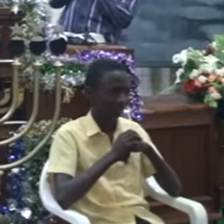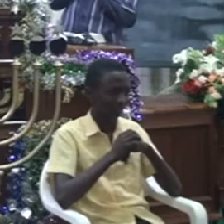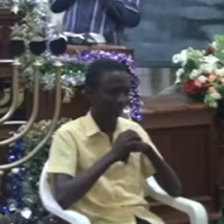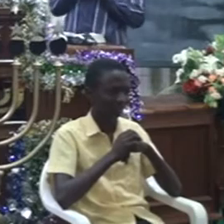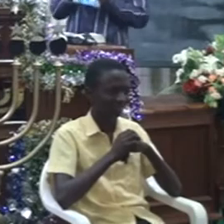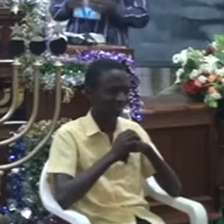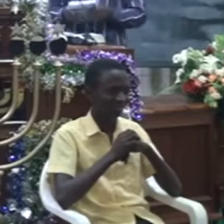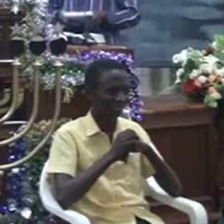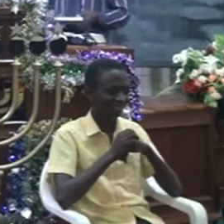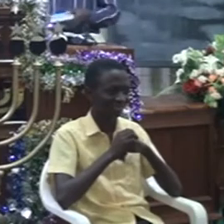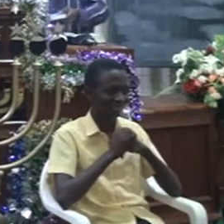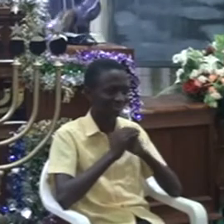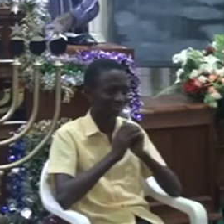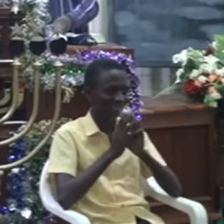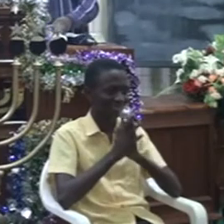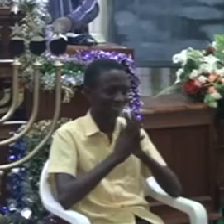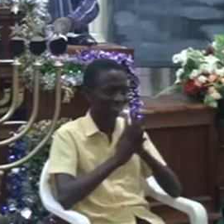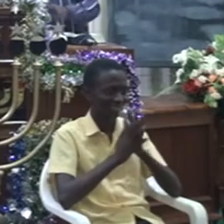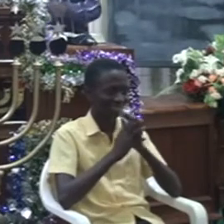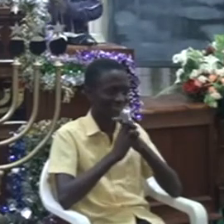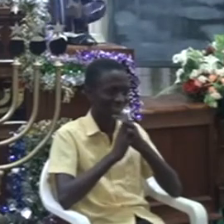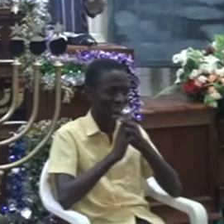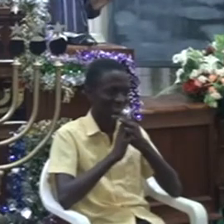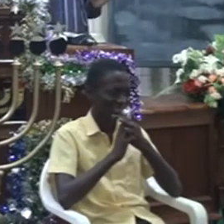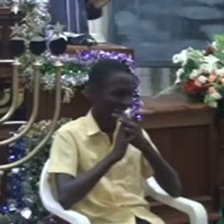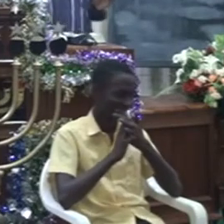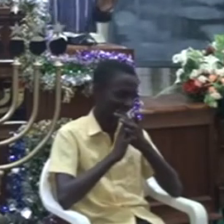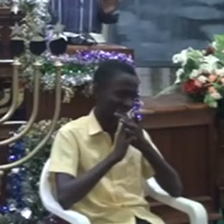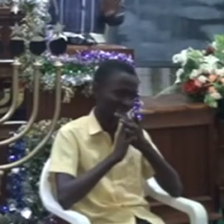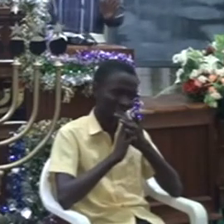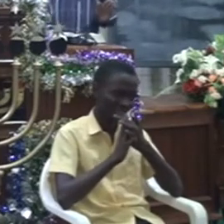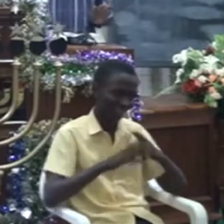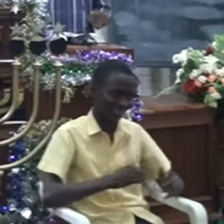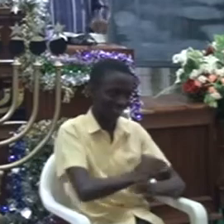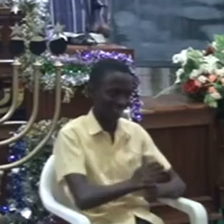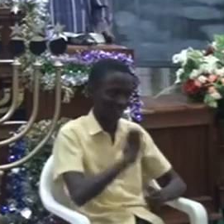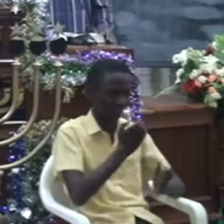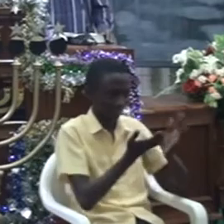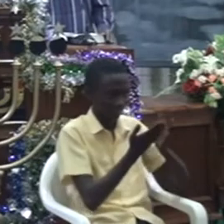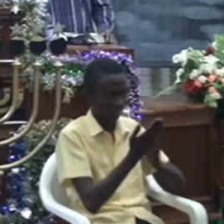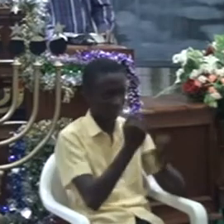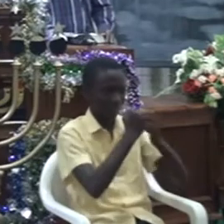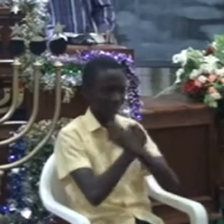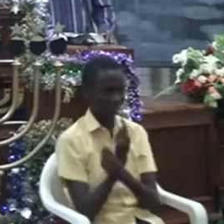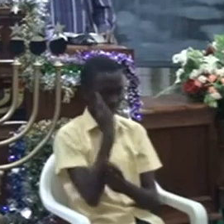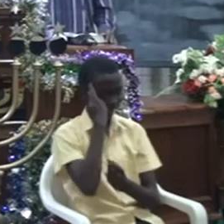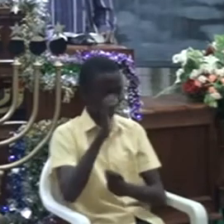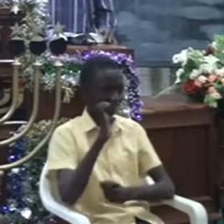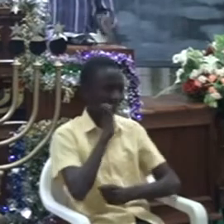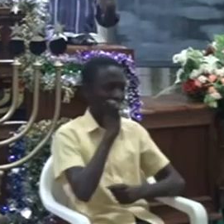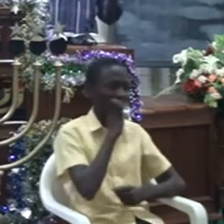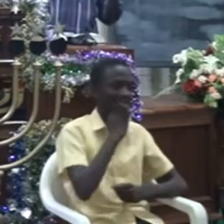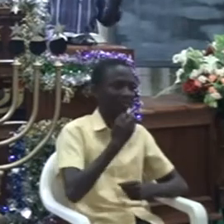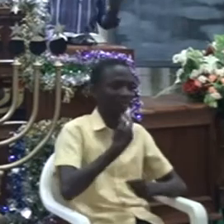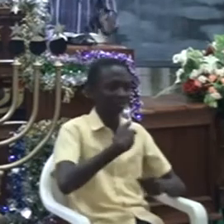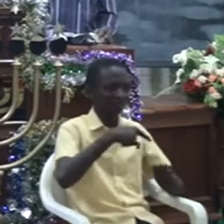kabisa. Na anajua bien bien bien. Et c'est par amour pour Eve qu'il a mangé. Na